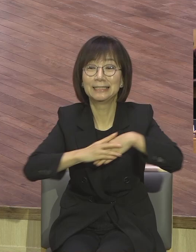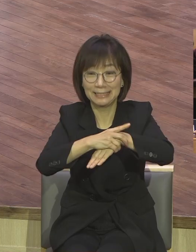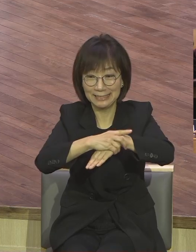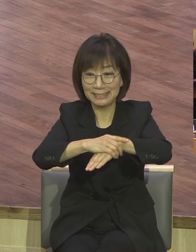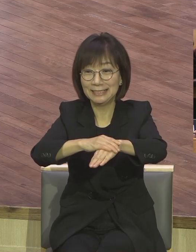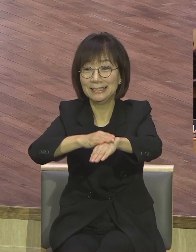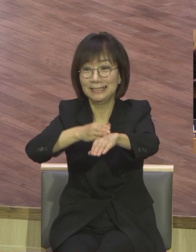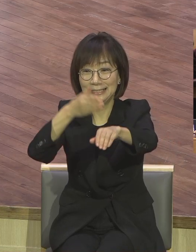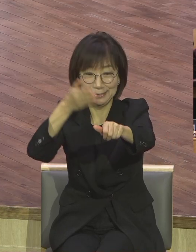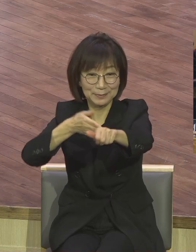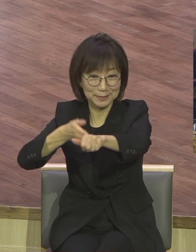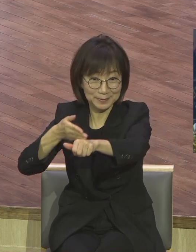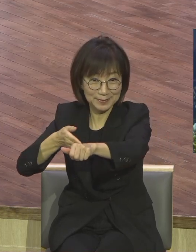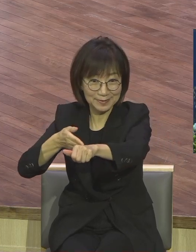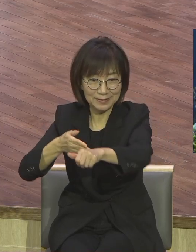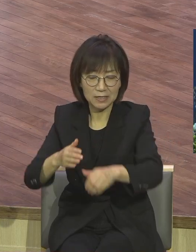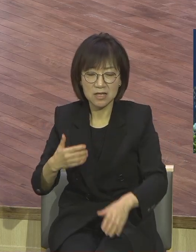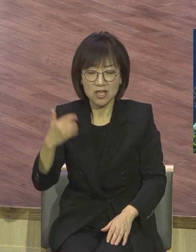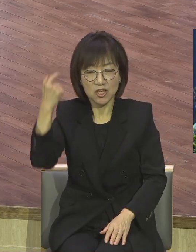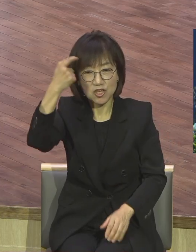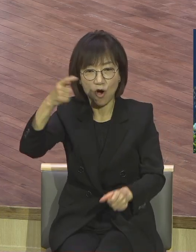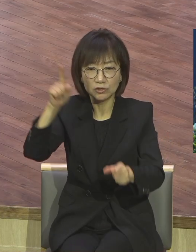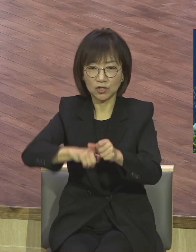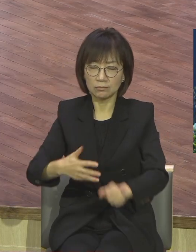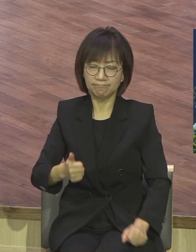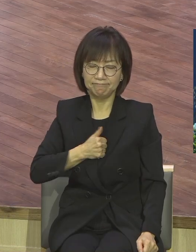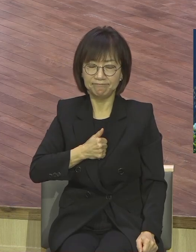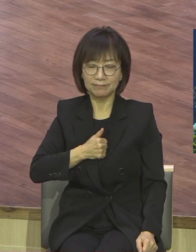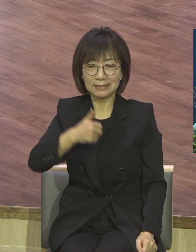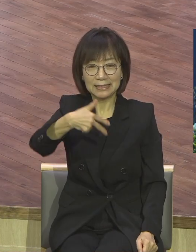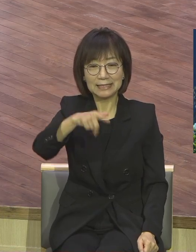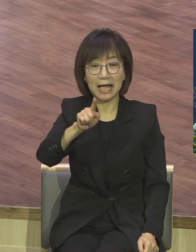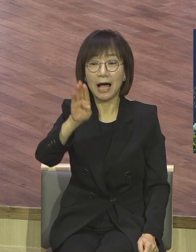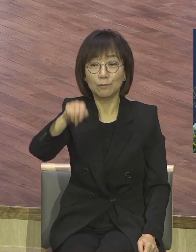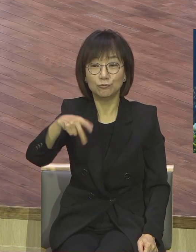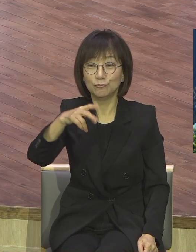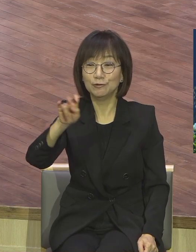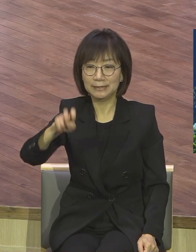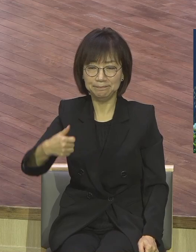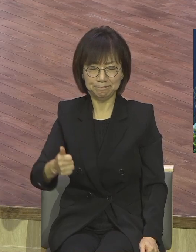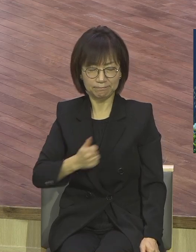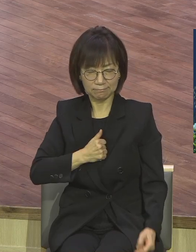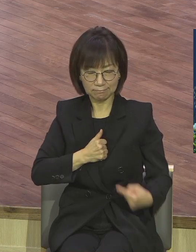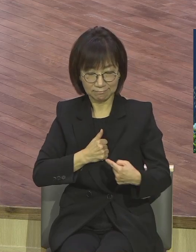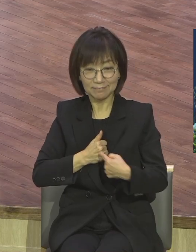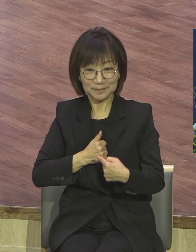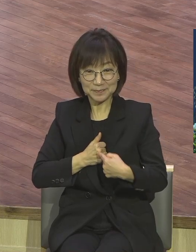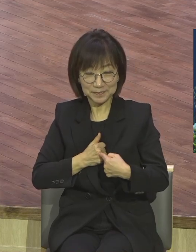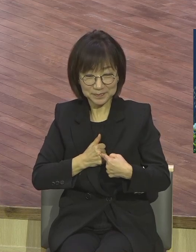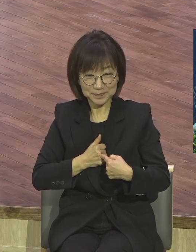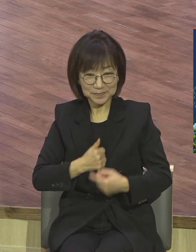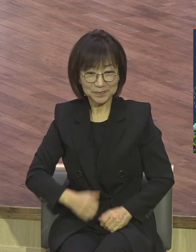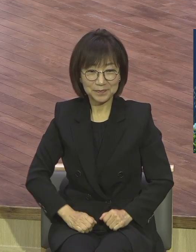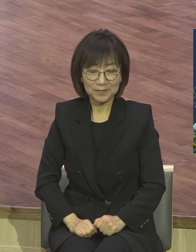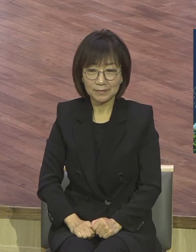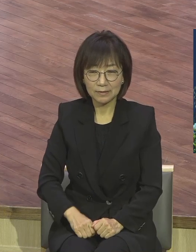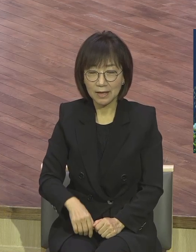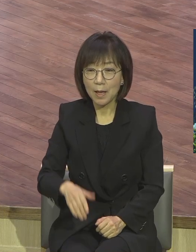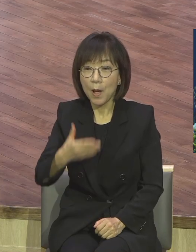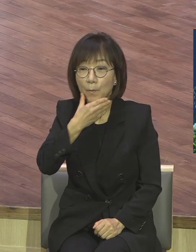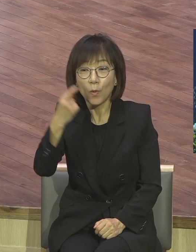그것이 여러분 영적 자부심입니다. 영계 모든 성도들 여러분처럼 복음을 진정으로 아는 분들이